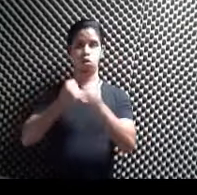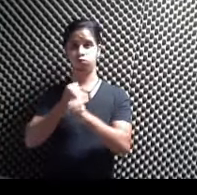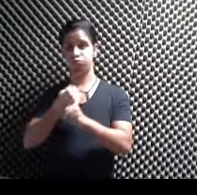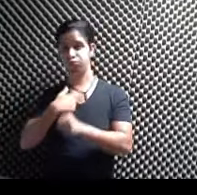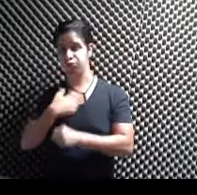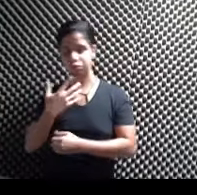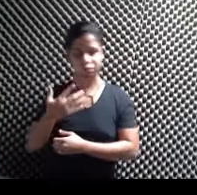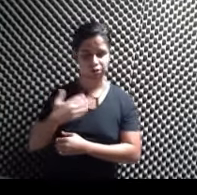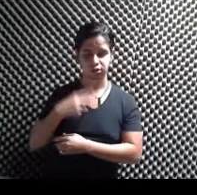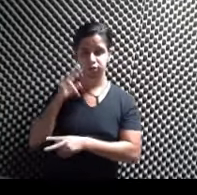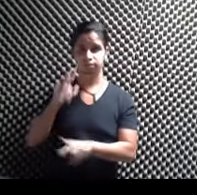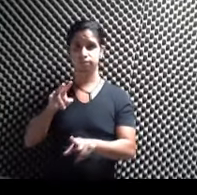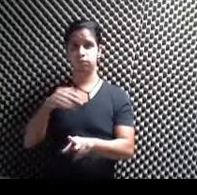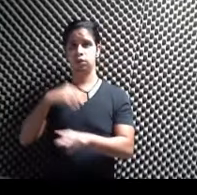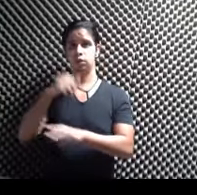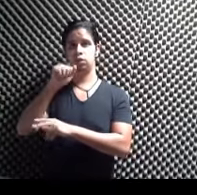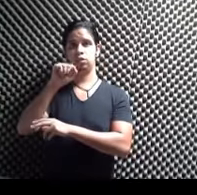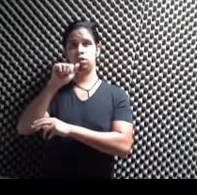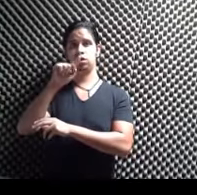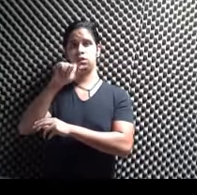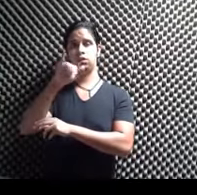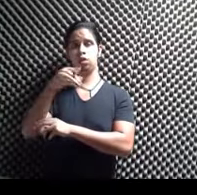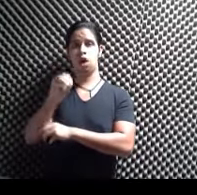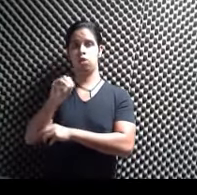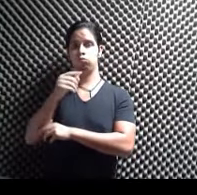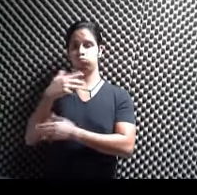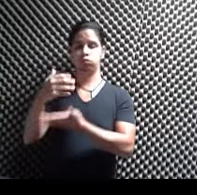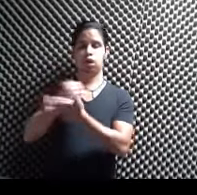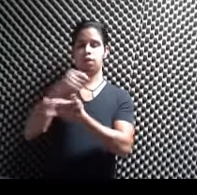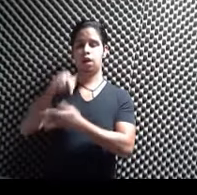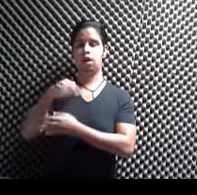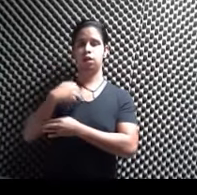tiempo. Santiago Chavo Bennett gana este premio.